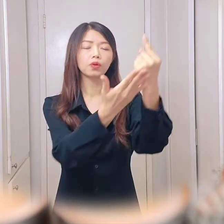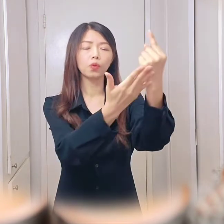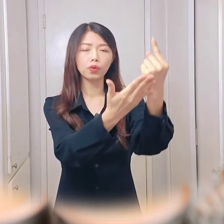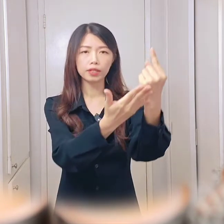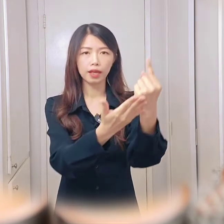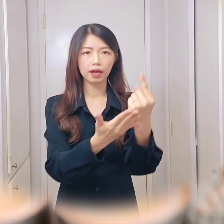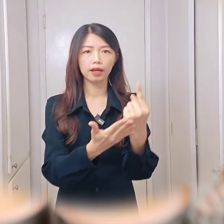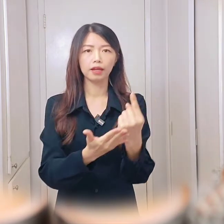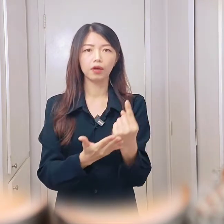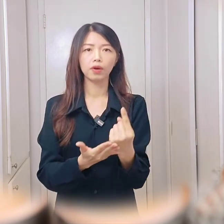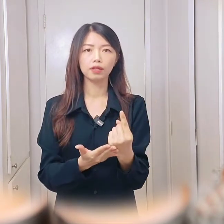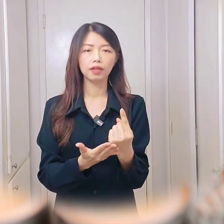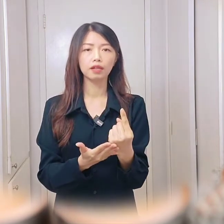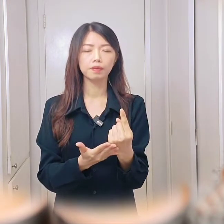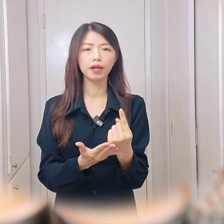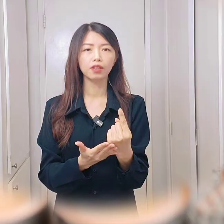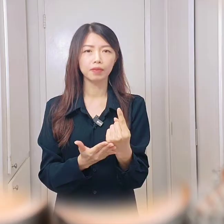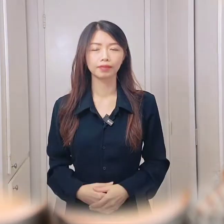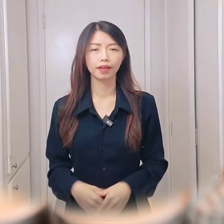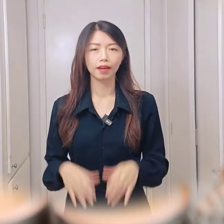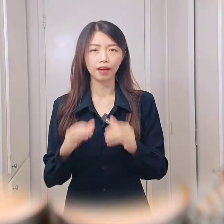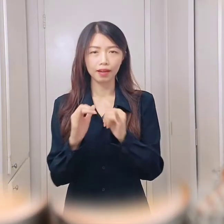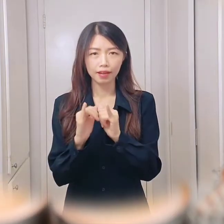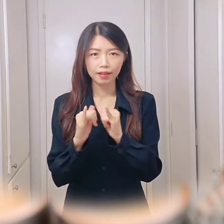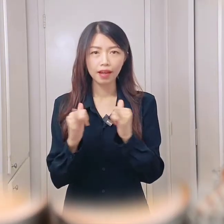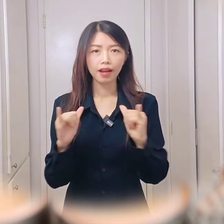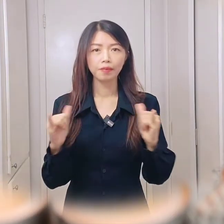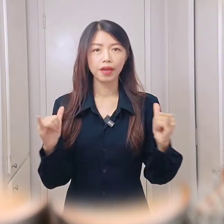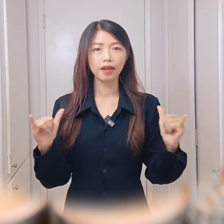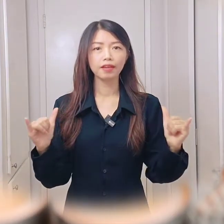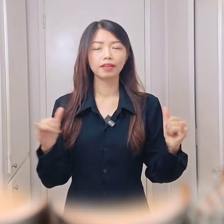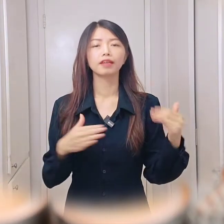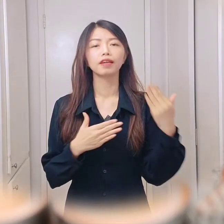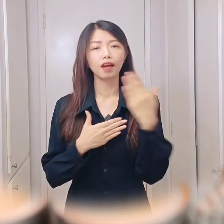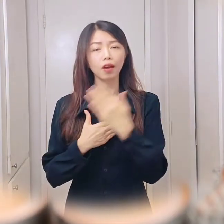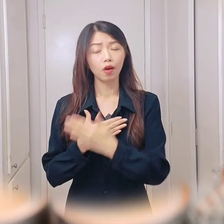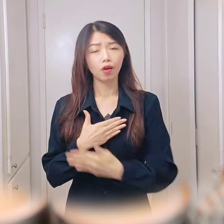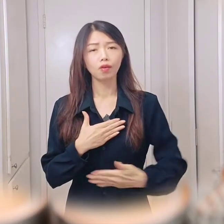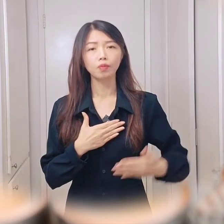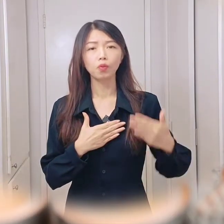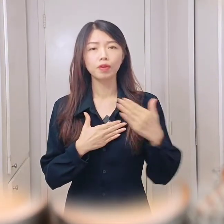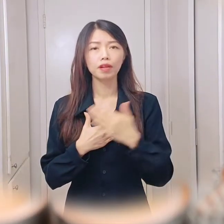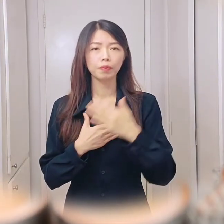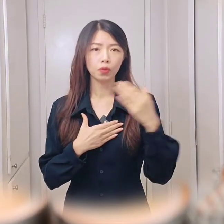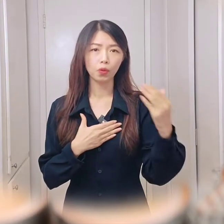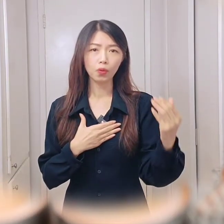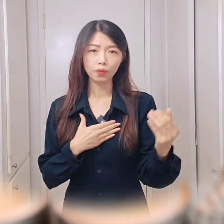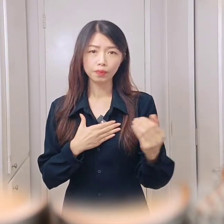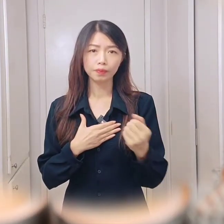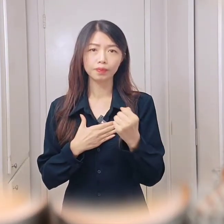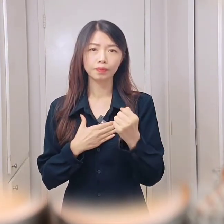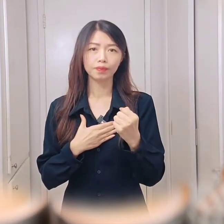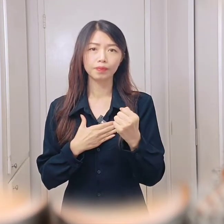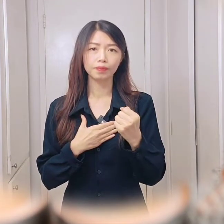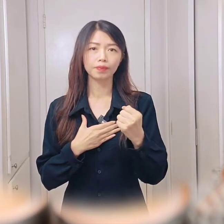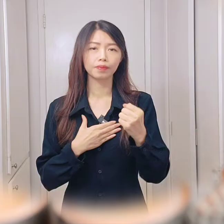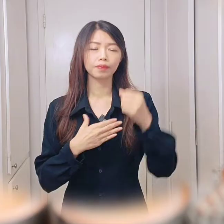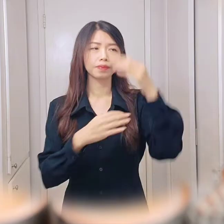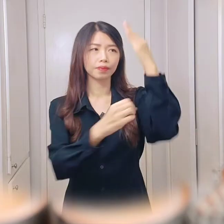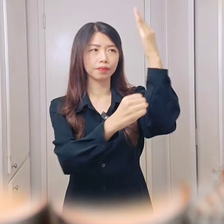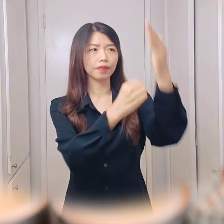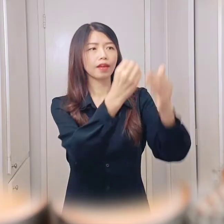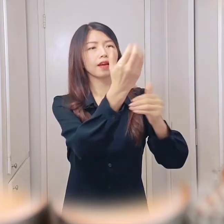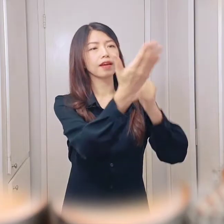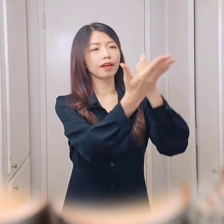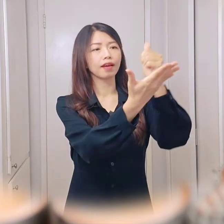의미로 오시다 라고 한 뜻의 의미가 됩니다. 사람의 몸을 입고